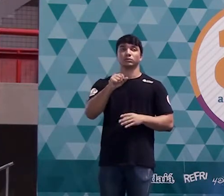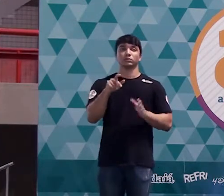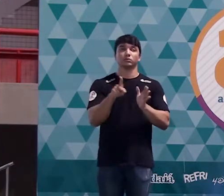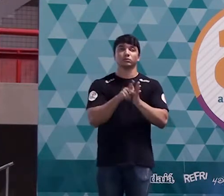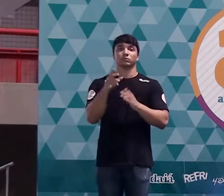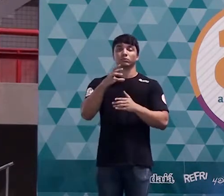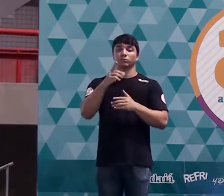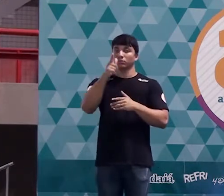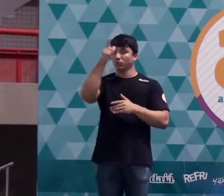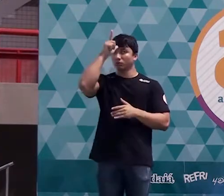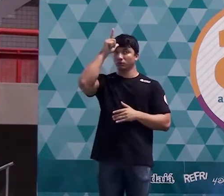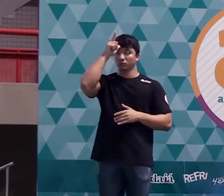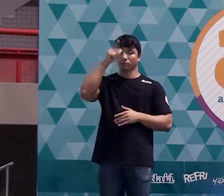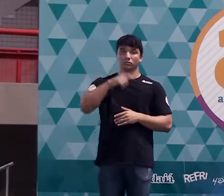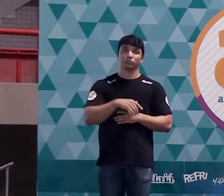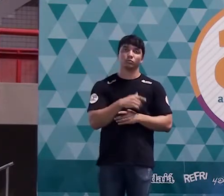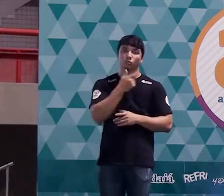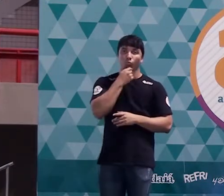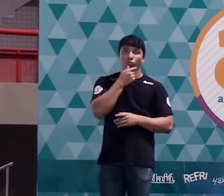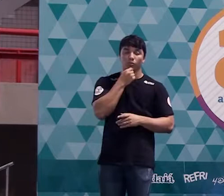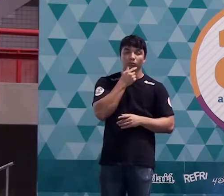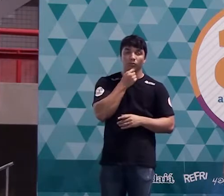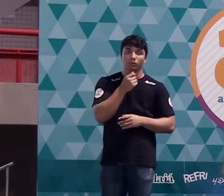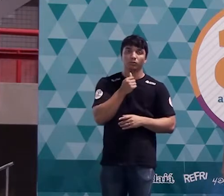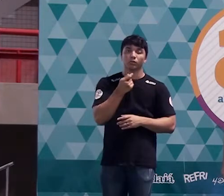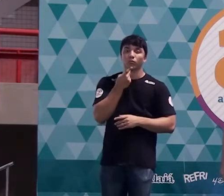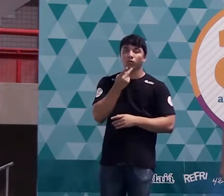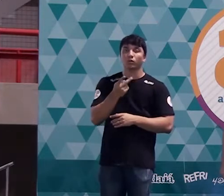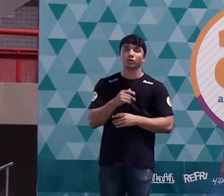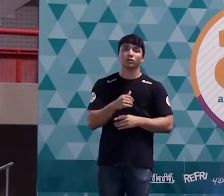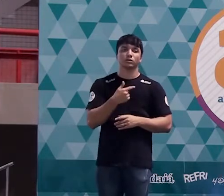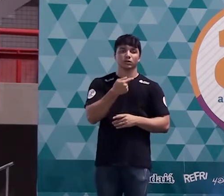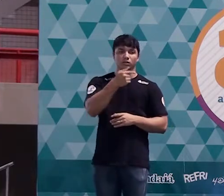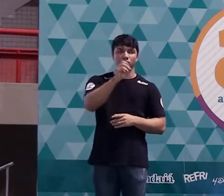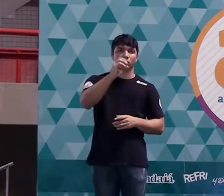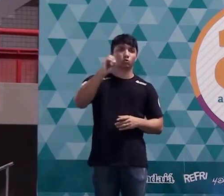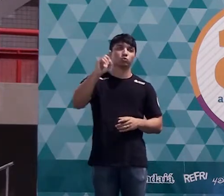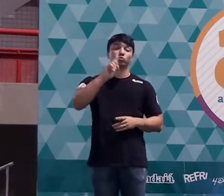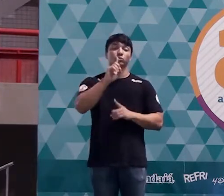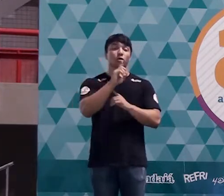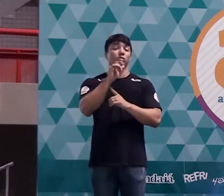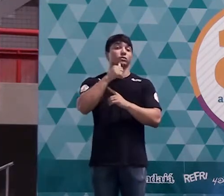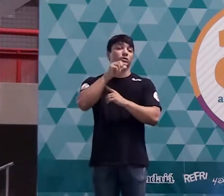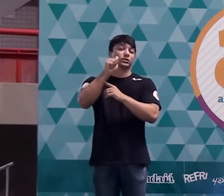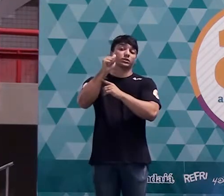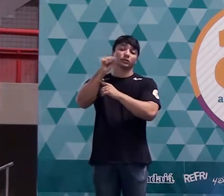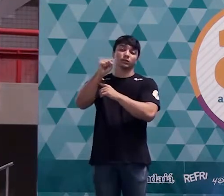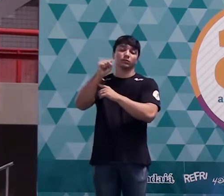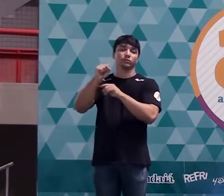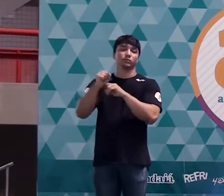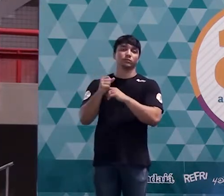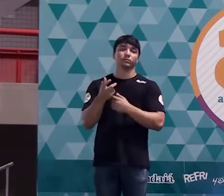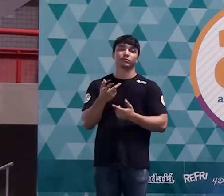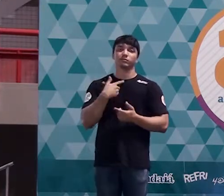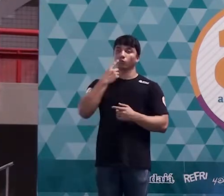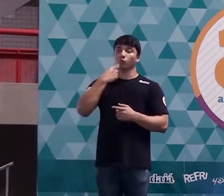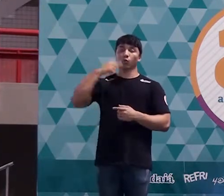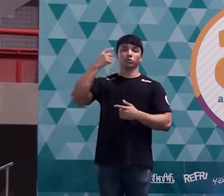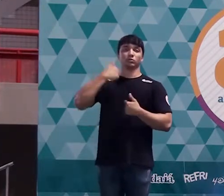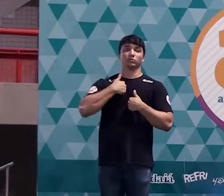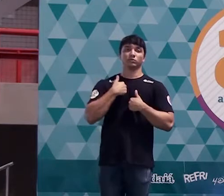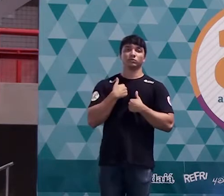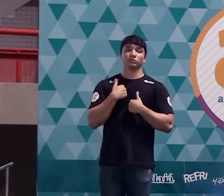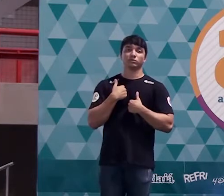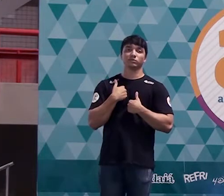de presunto. Aí o vendedor olhou para mim e disse assim, 700 não, 700. Oh, me corrigindo,